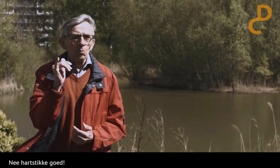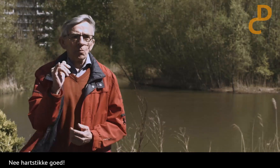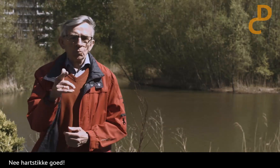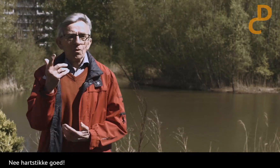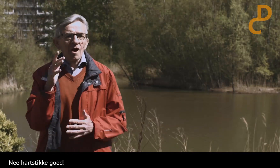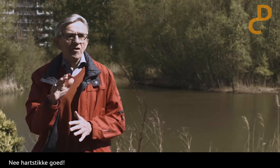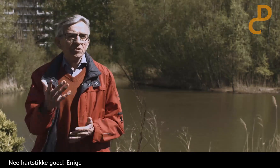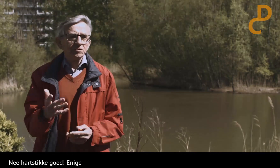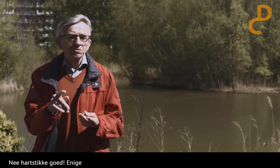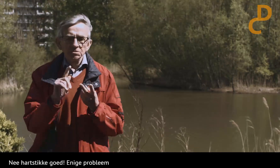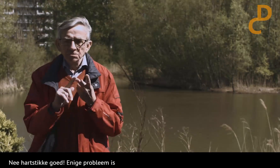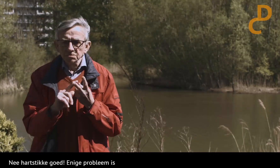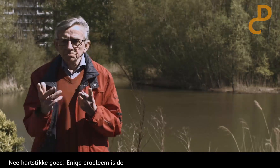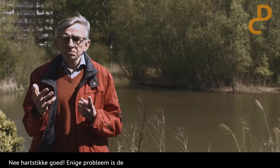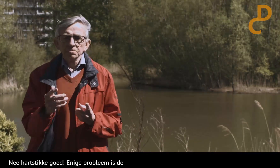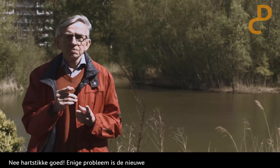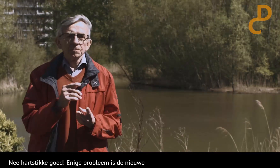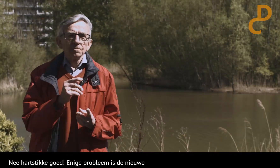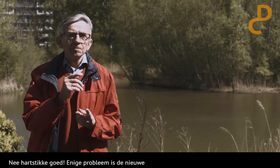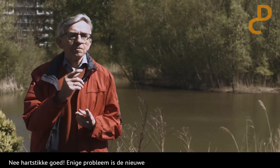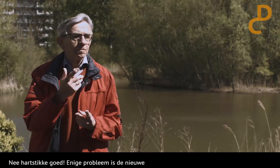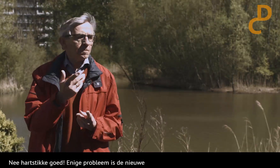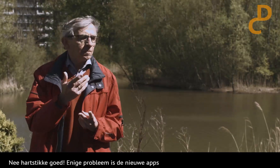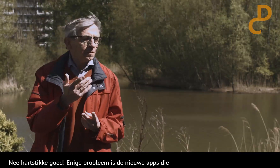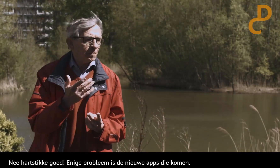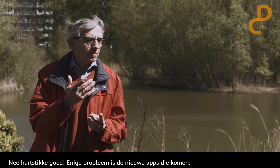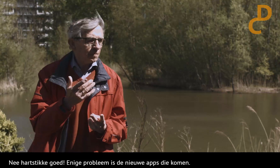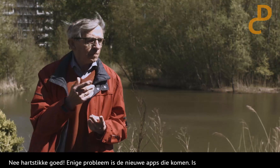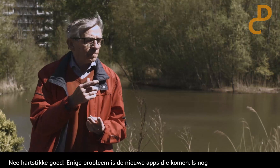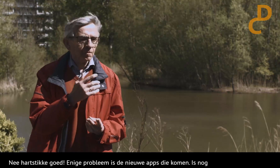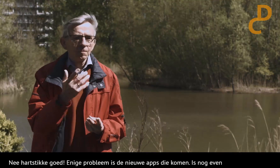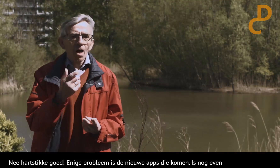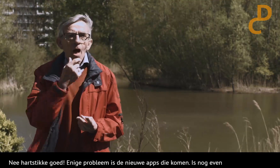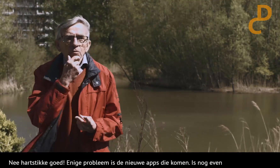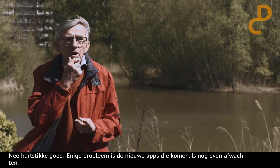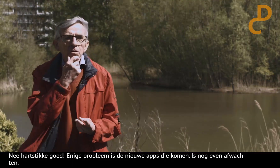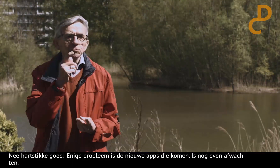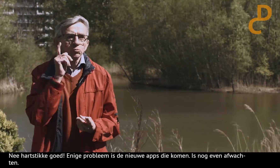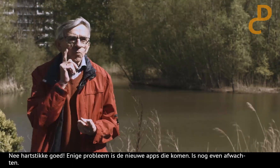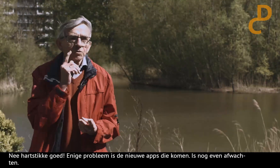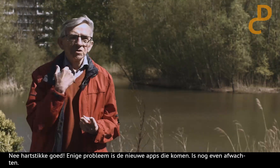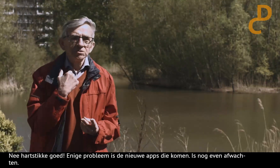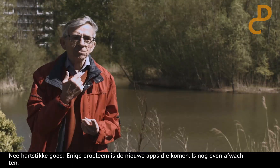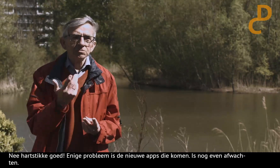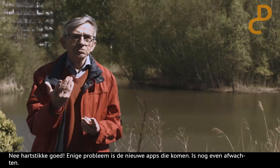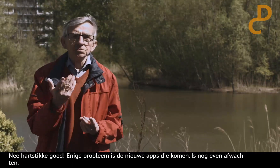nieuwe apps die komen. Dat is nog eventjes afwachten. En ja, of oudere